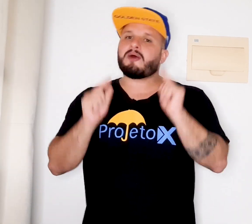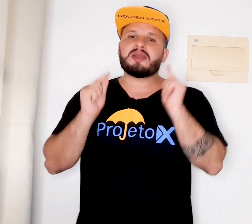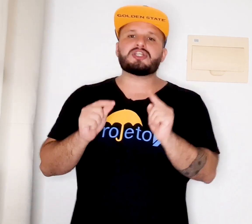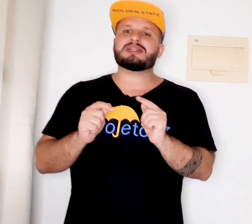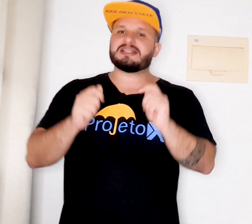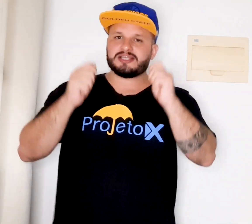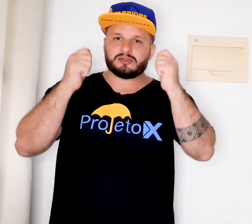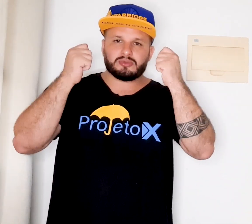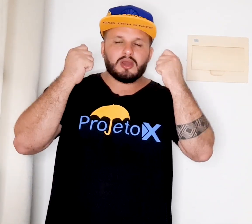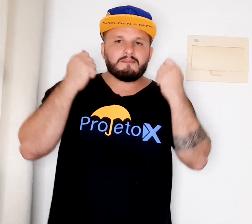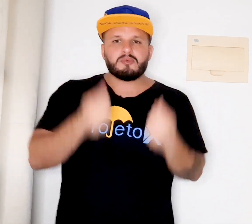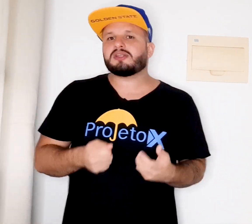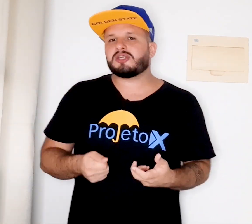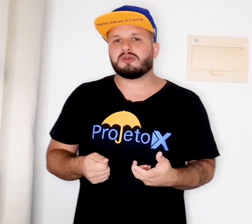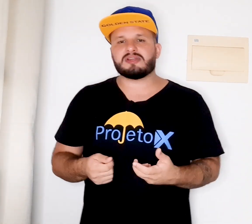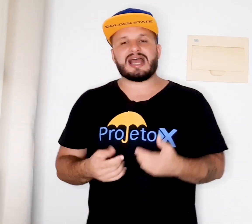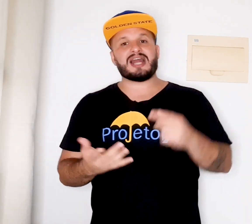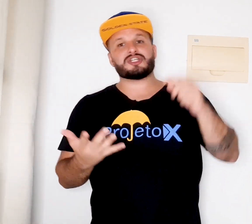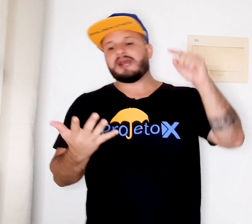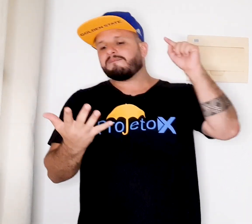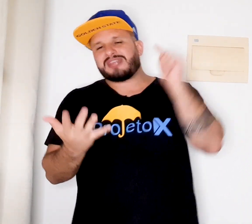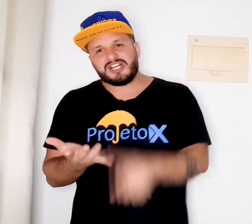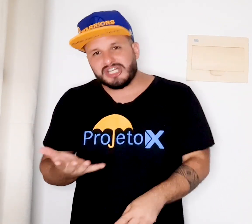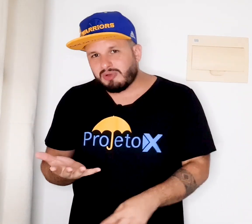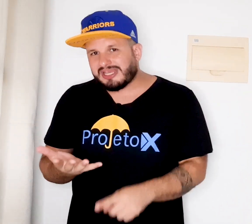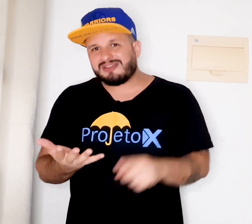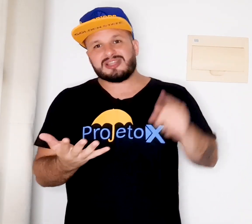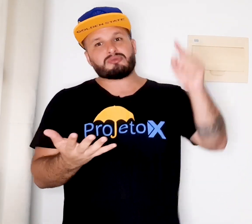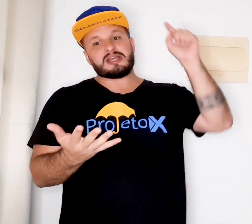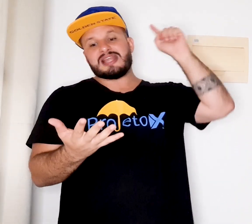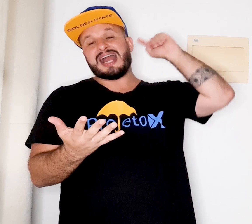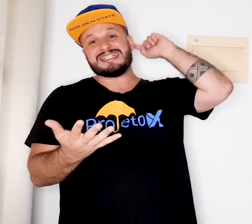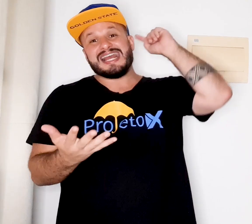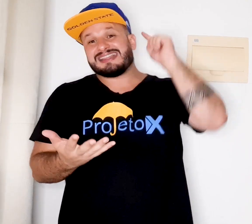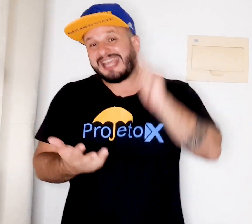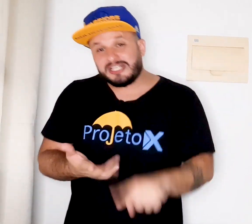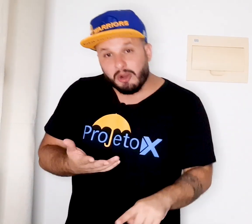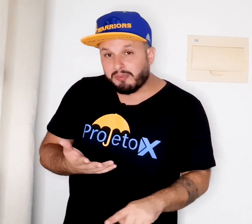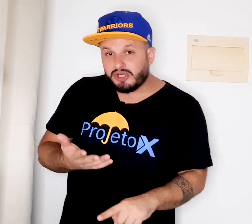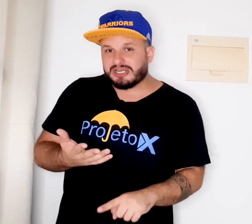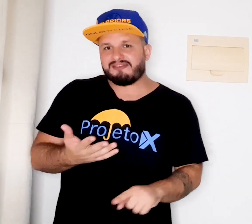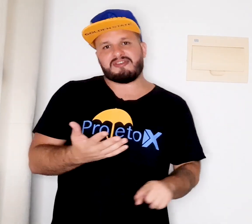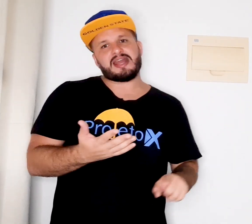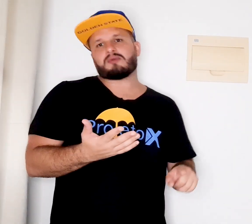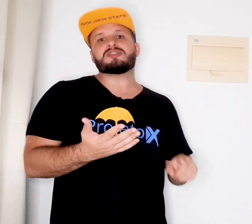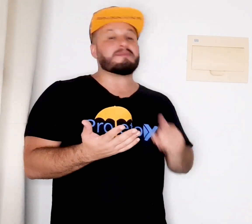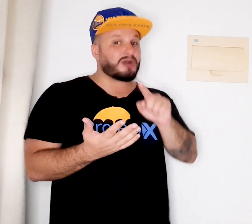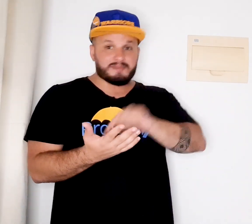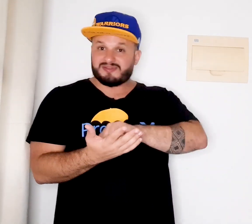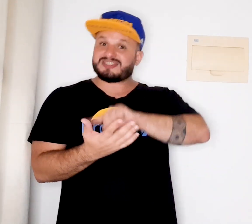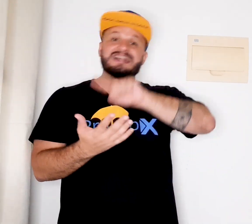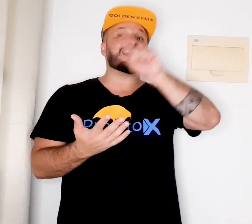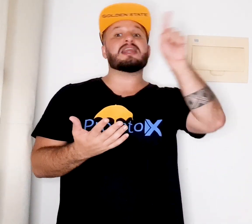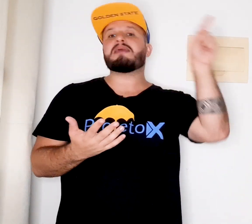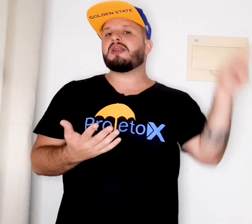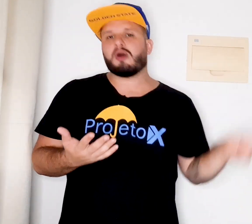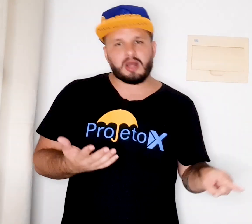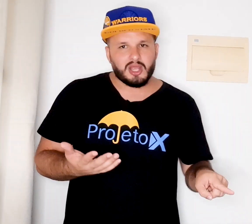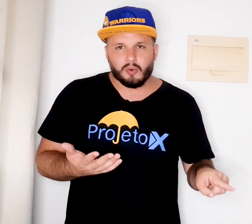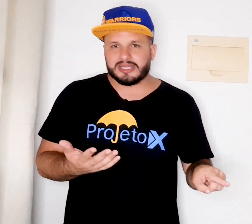semanalmente trazendo muitas novidades. Tem X da atualidade, tem Geopolítica Vera com o Zé Boni para você entender melhor o que